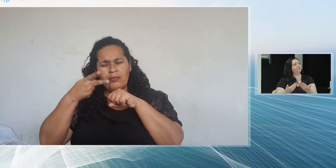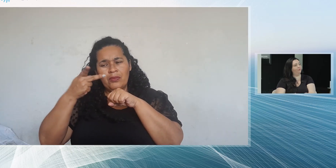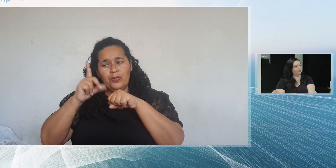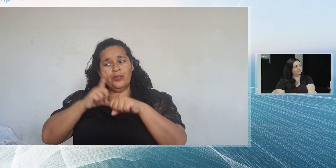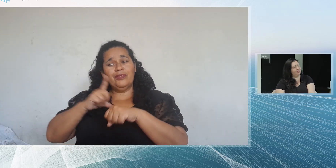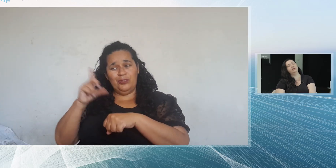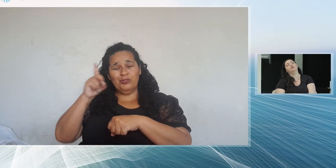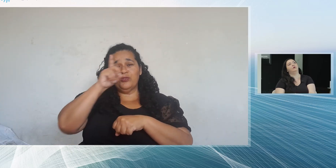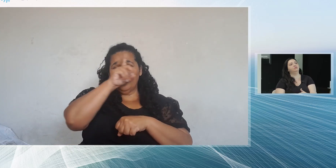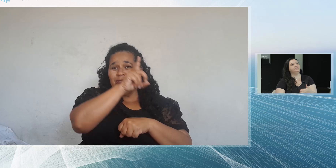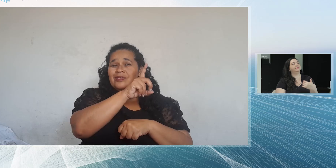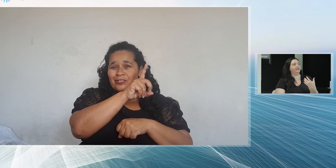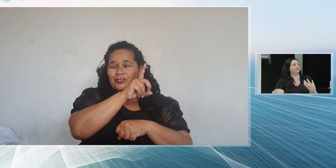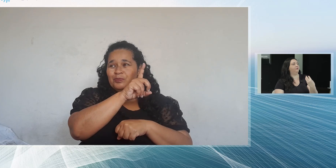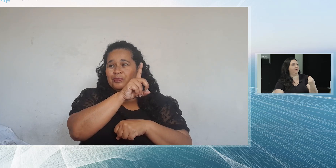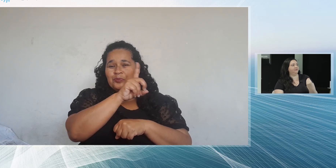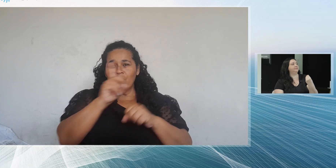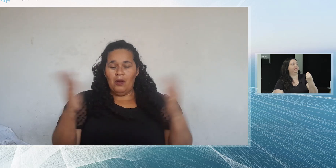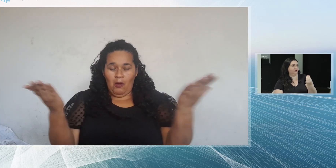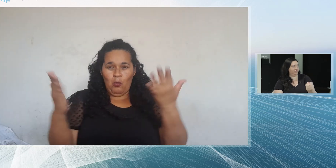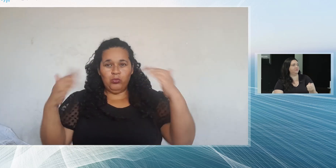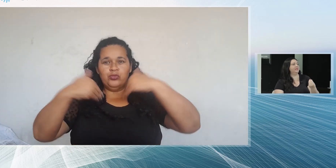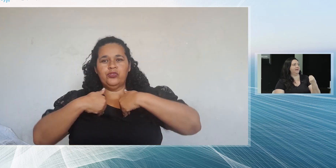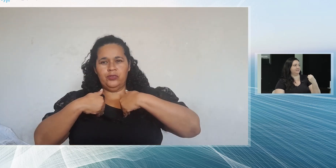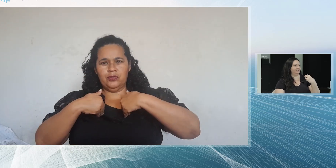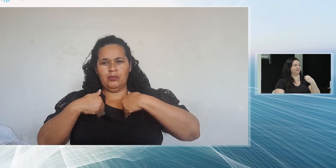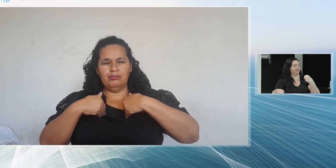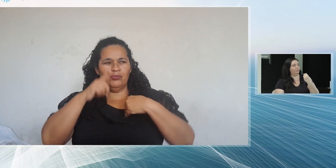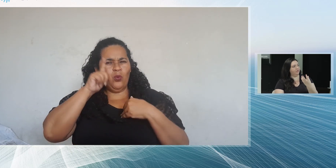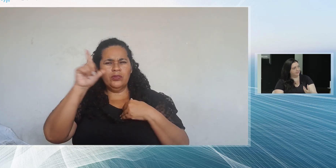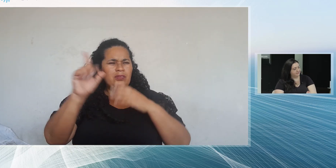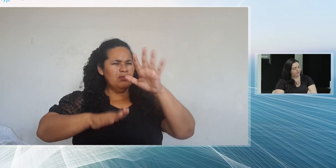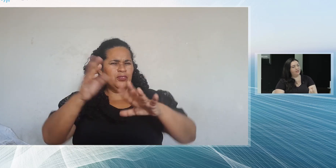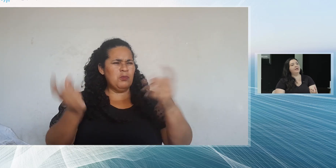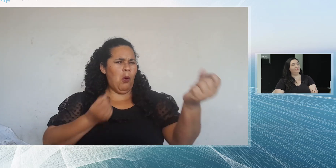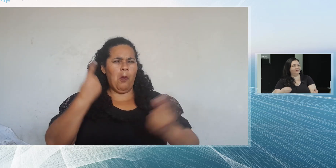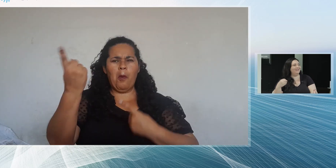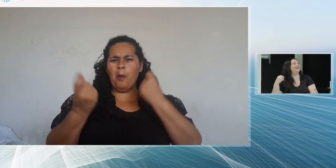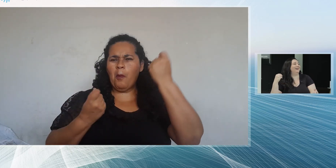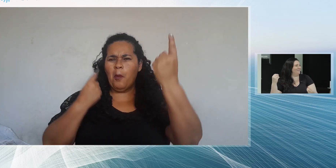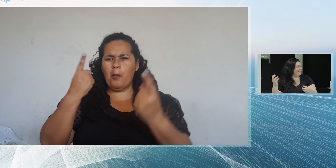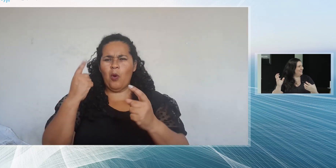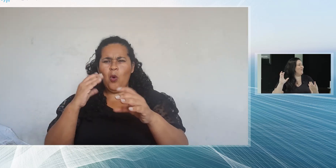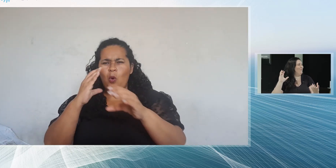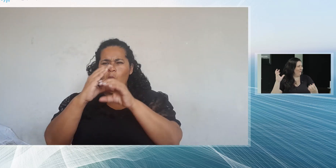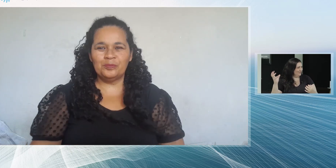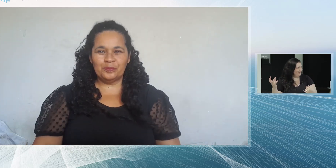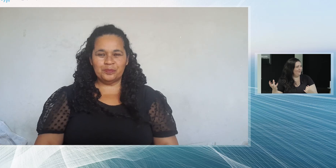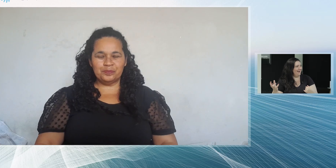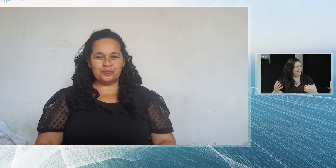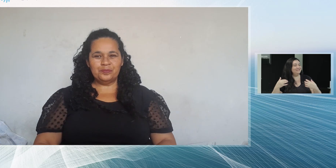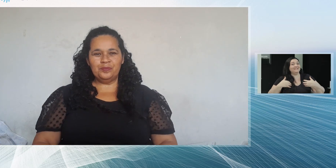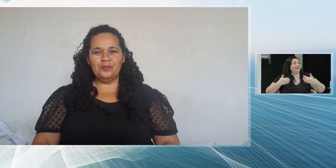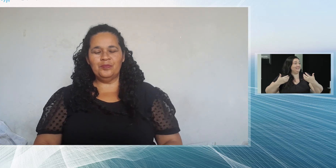parte do pressuposto que um autista tem dificuldade nas interações sociais, né? Nessa comunicação, e o TDAH também tem um pouco